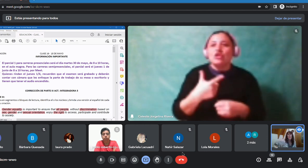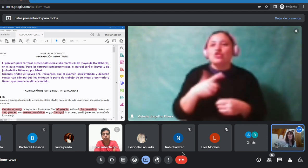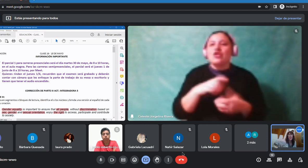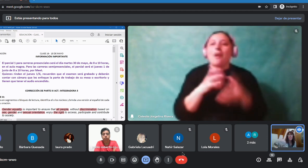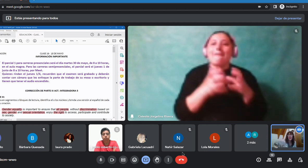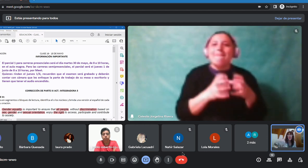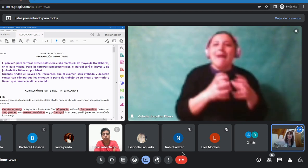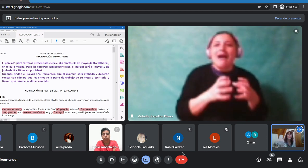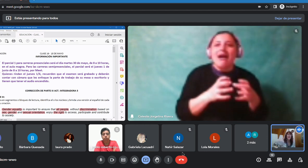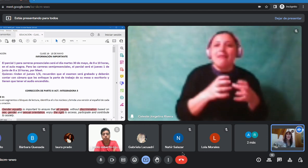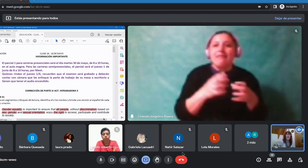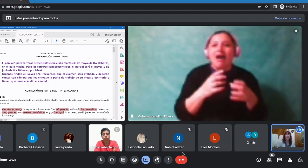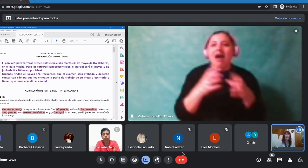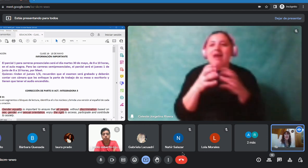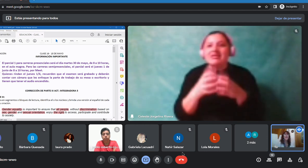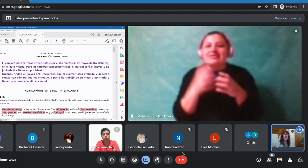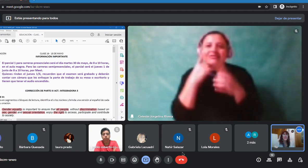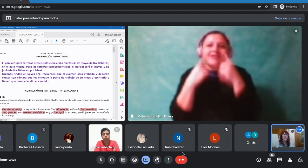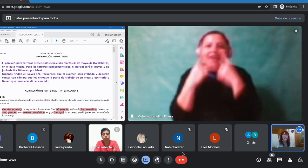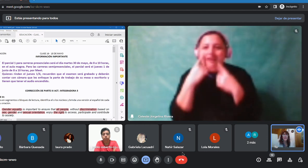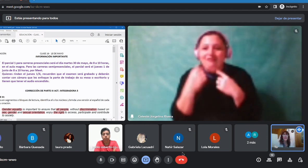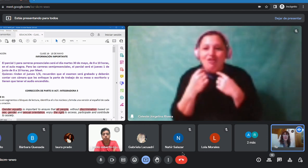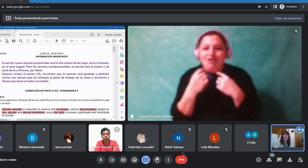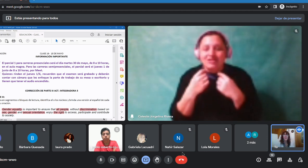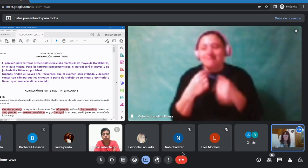decir papas, correr